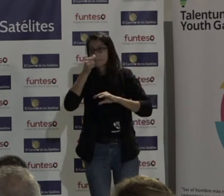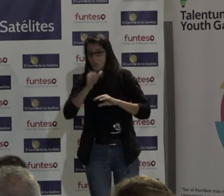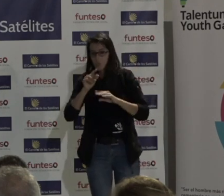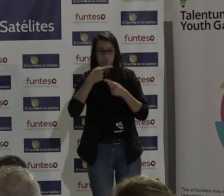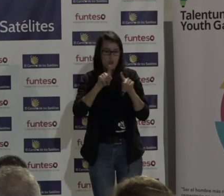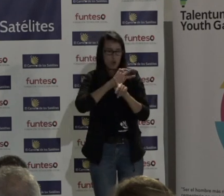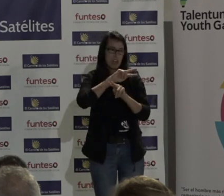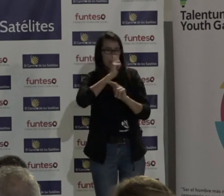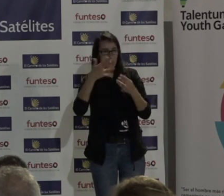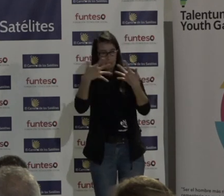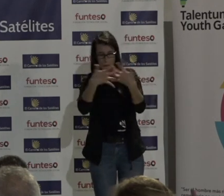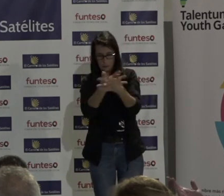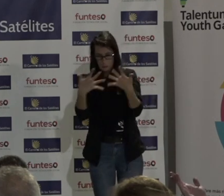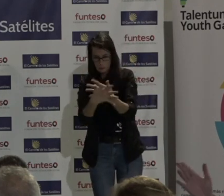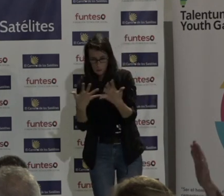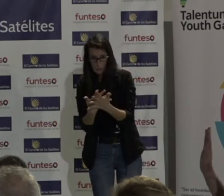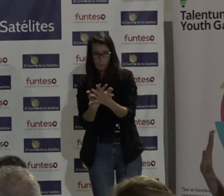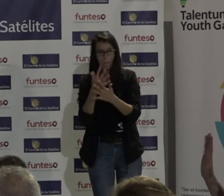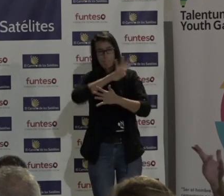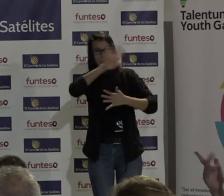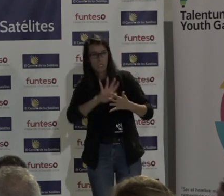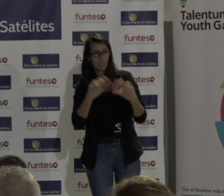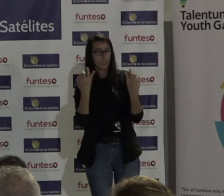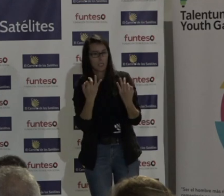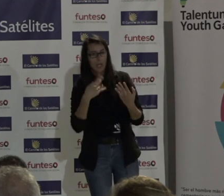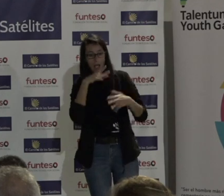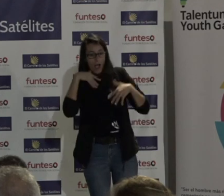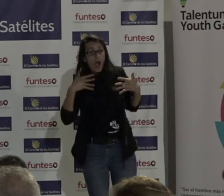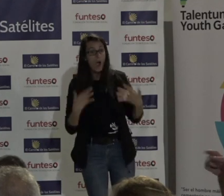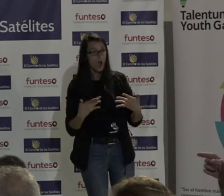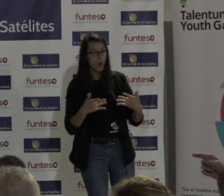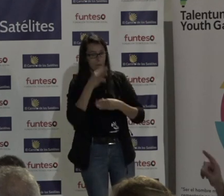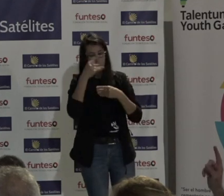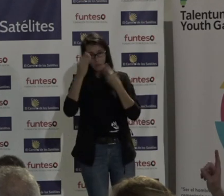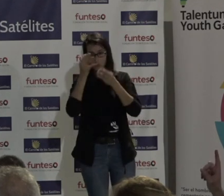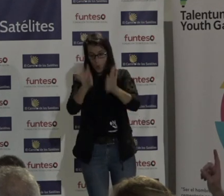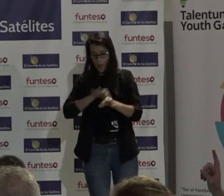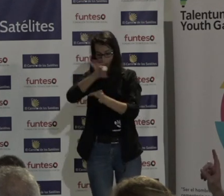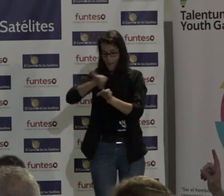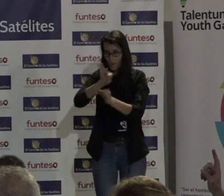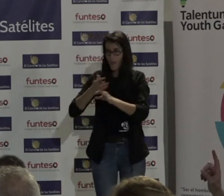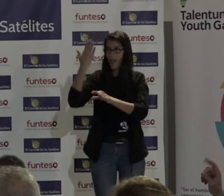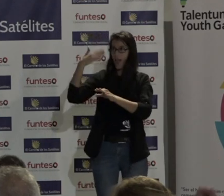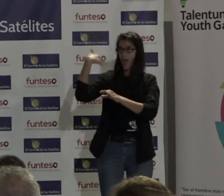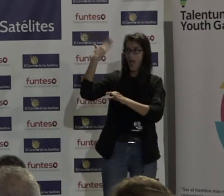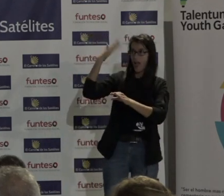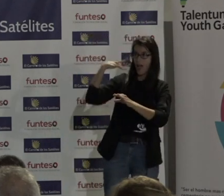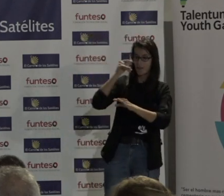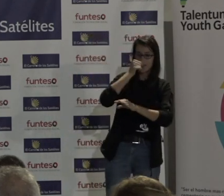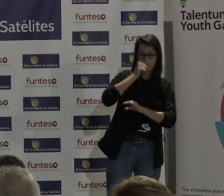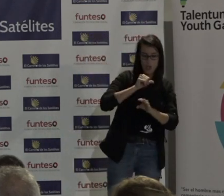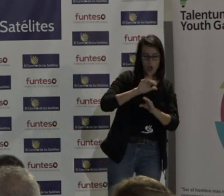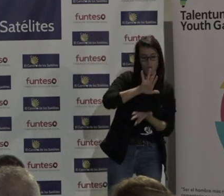otros productos era algo parecido a lo que hoy consideramos que puede ser el café o puede ser el Red Bull en